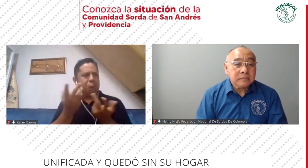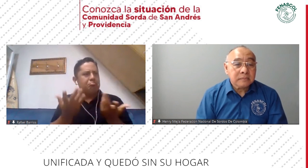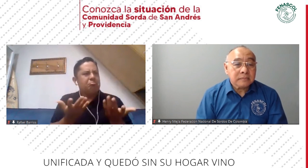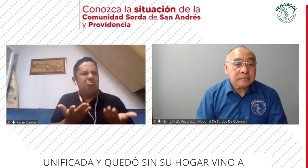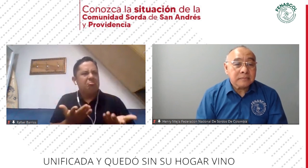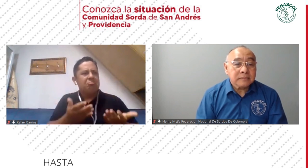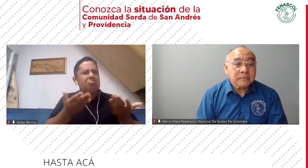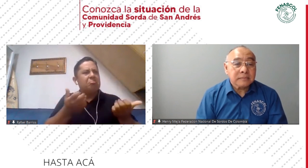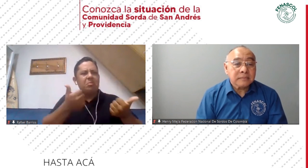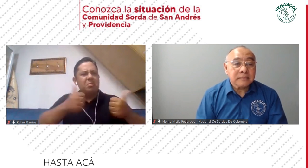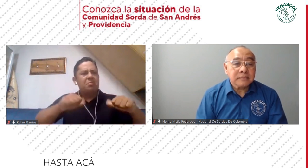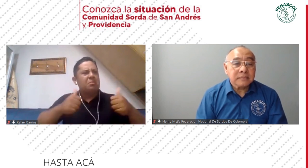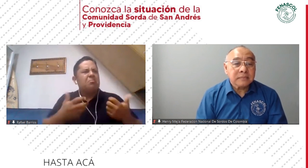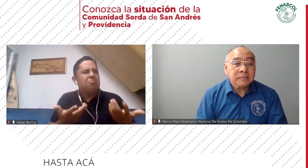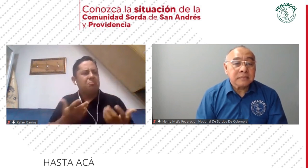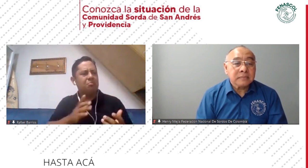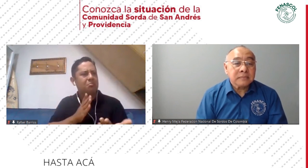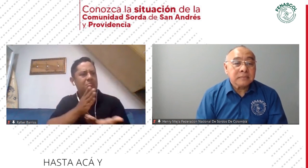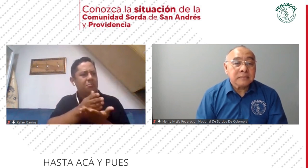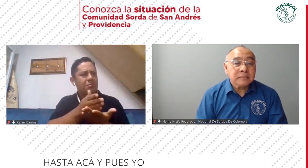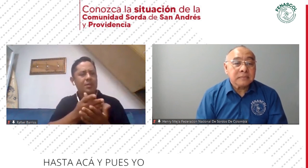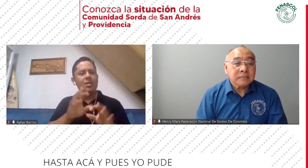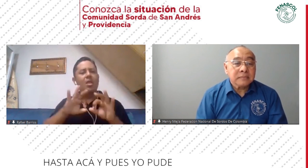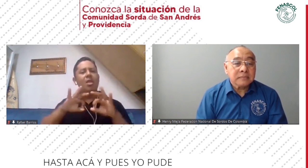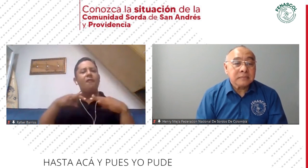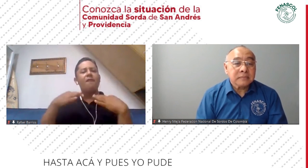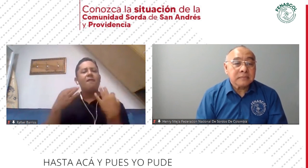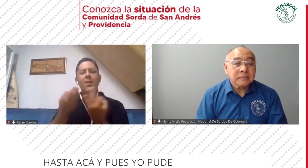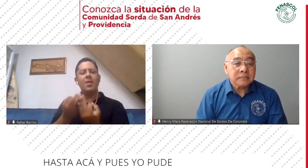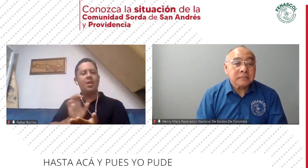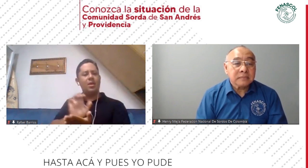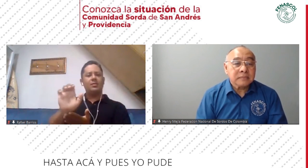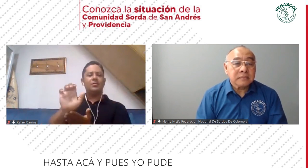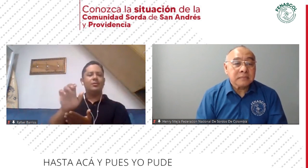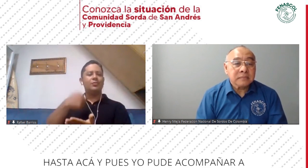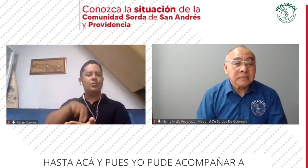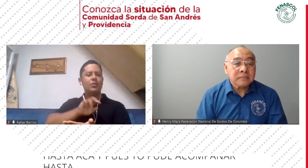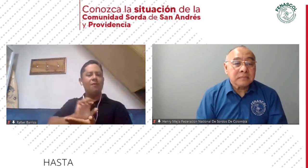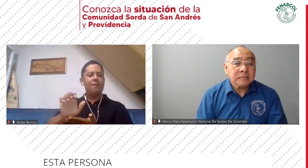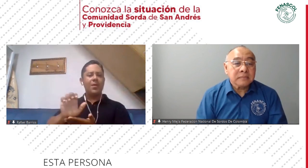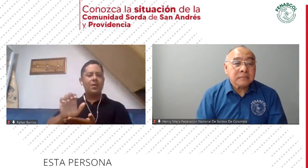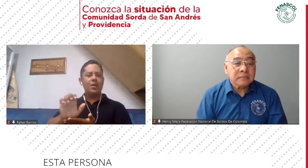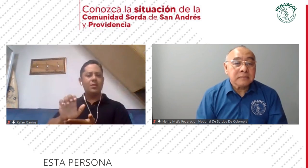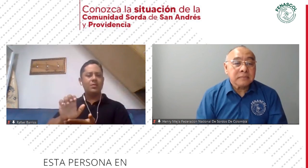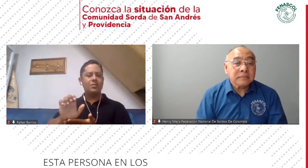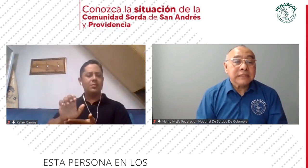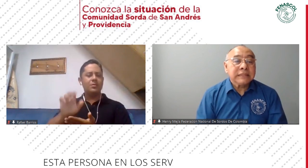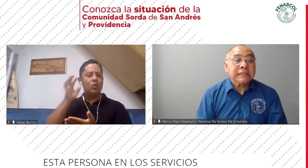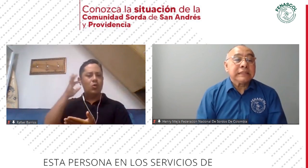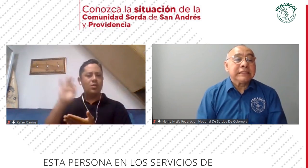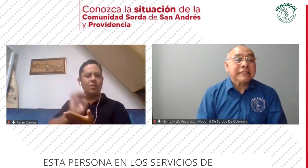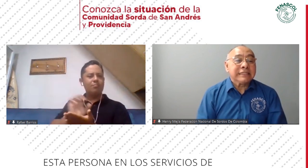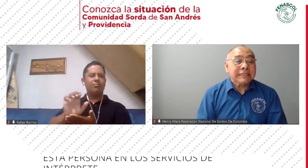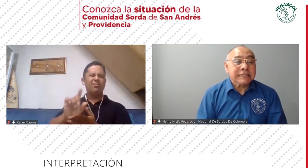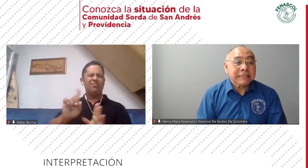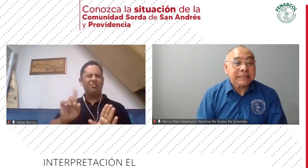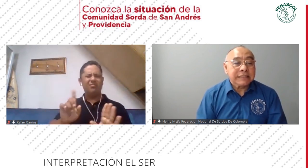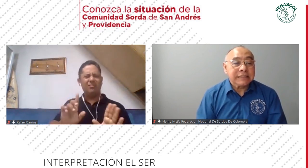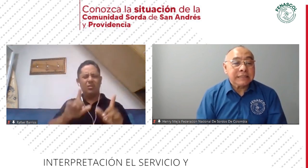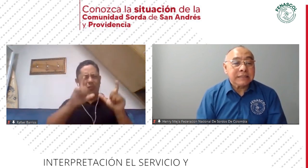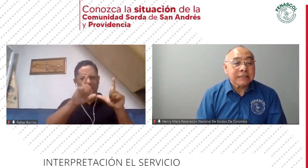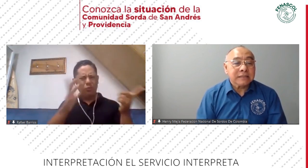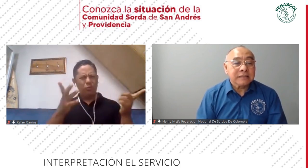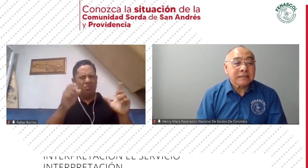vino hasta acá y pues yo pude acompañar a esta persona en los servicios de interpretación en el